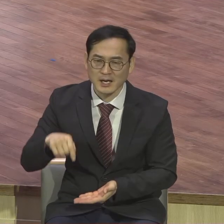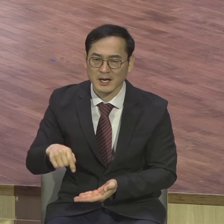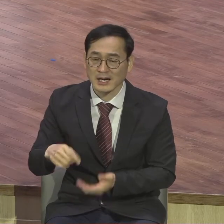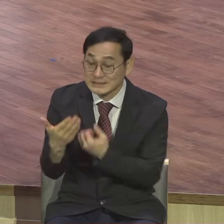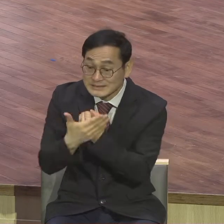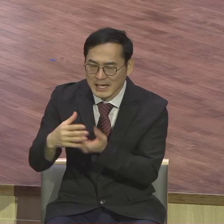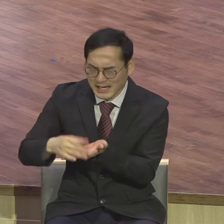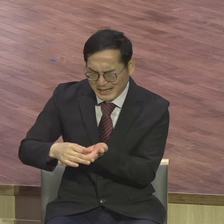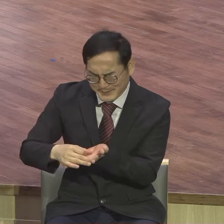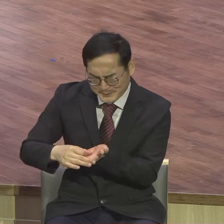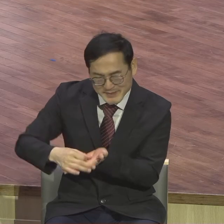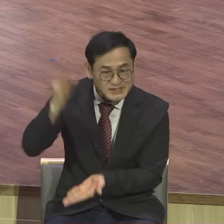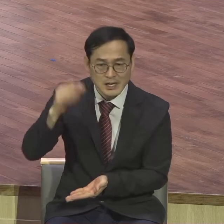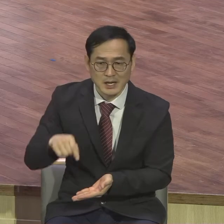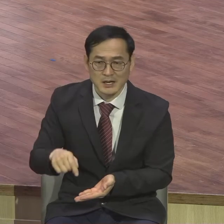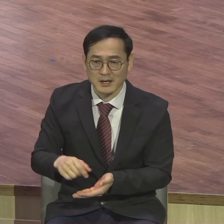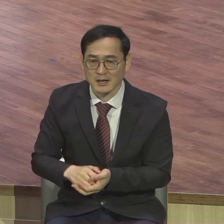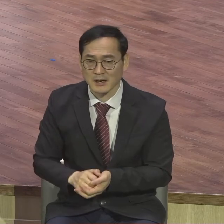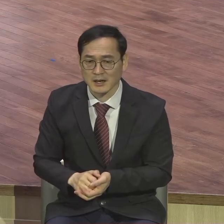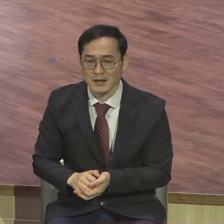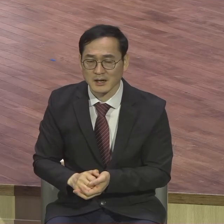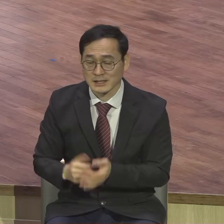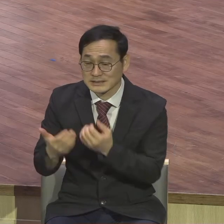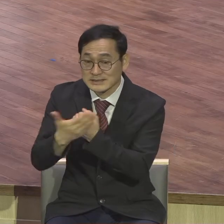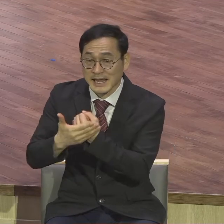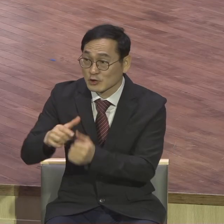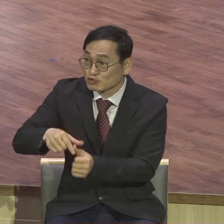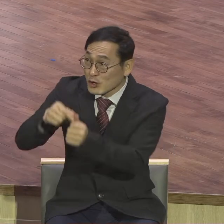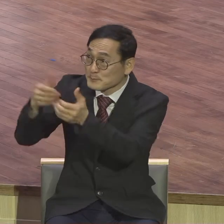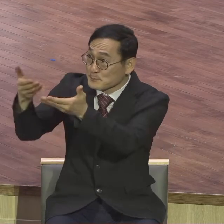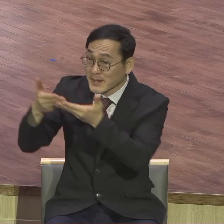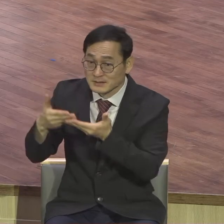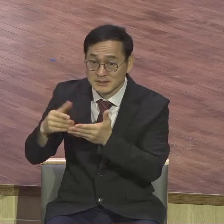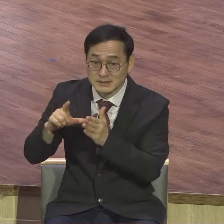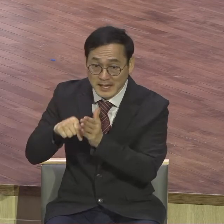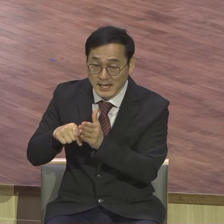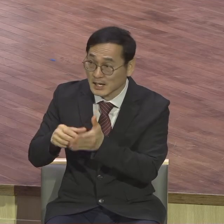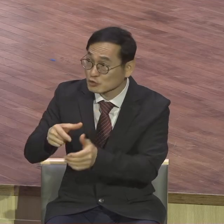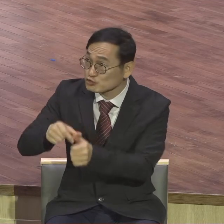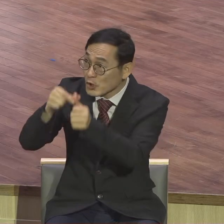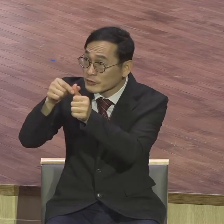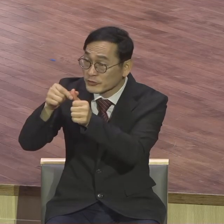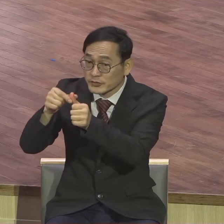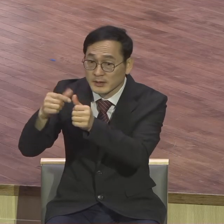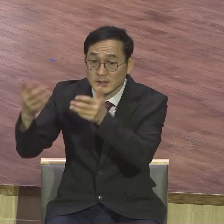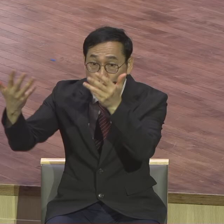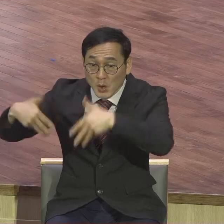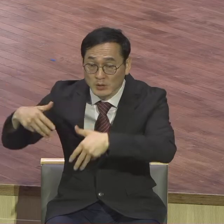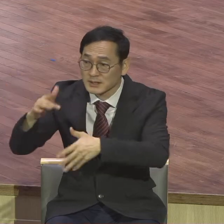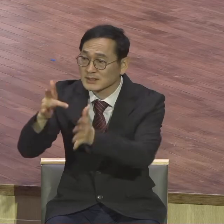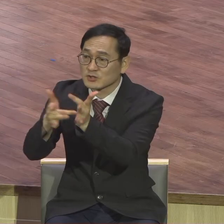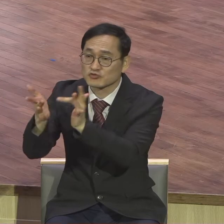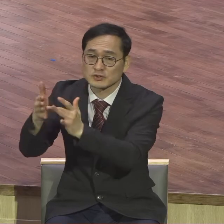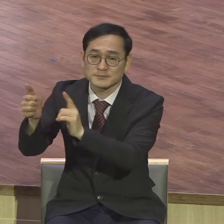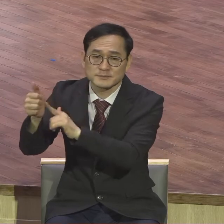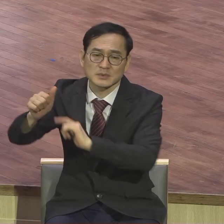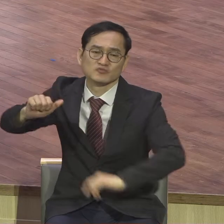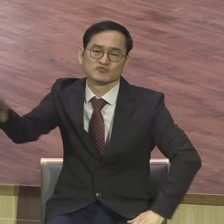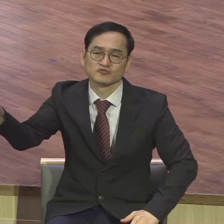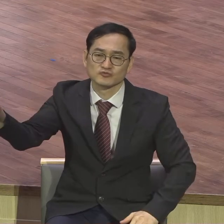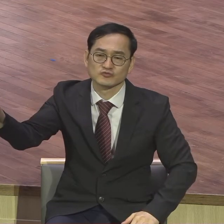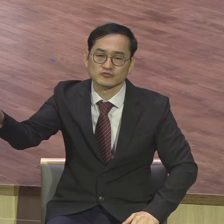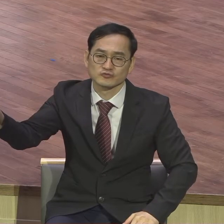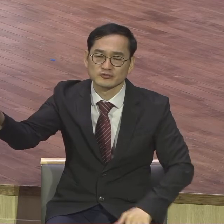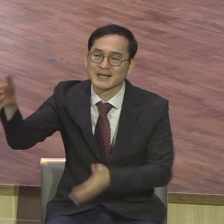우리는 공짜로 받지만 이거 받기까지, 우리가 구원 받기까지 엄청난 대가가 치러졌는데, 사실